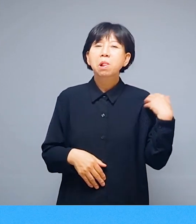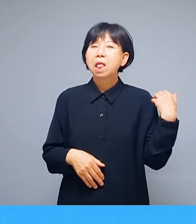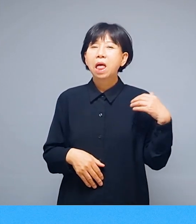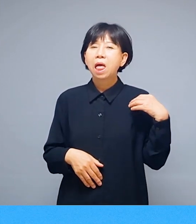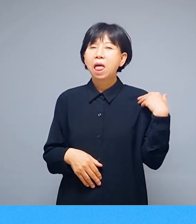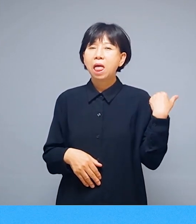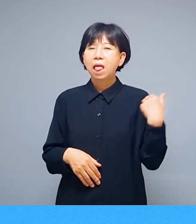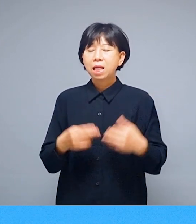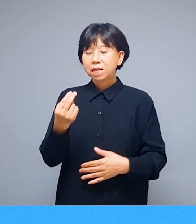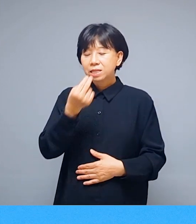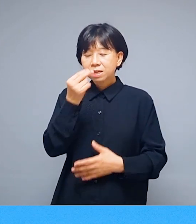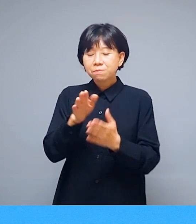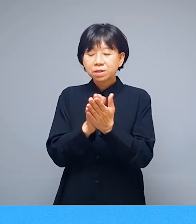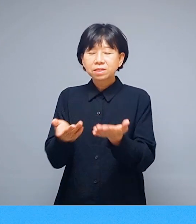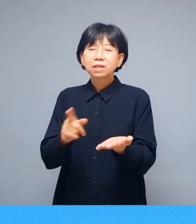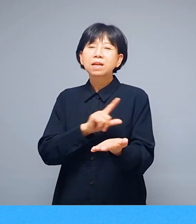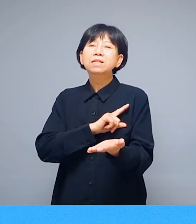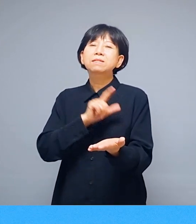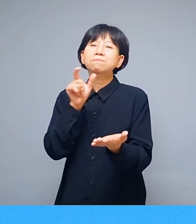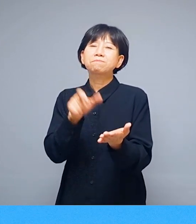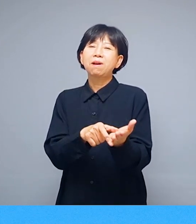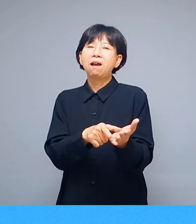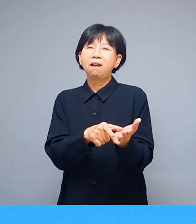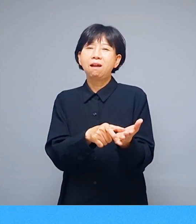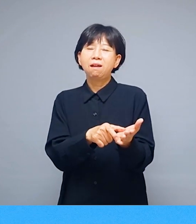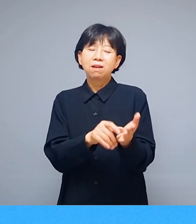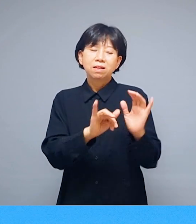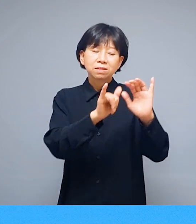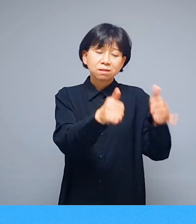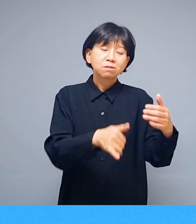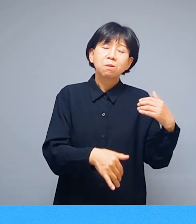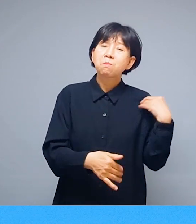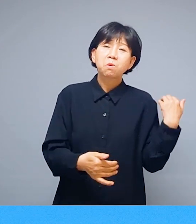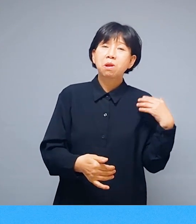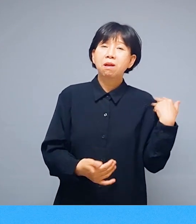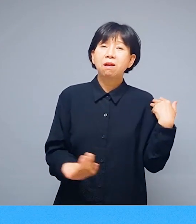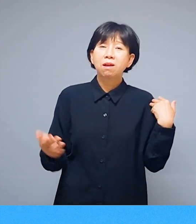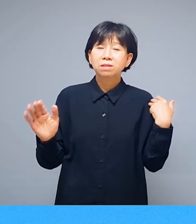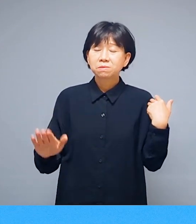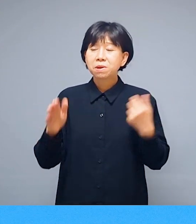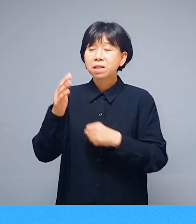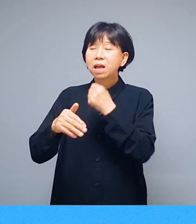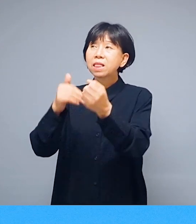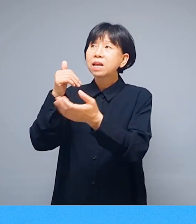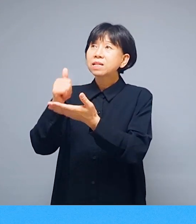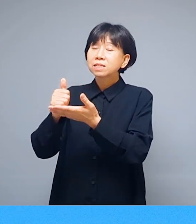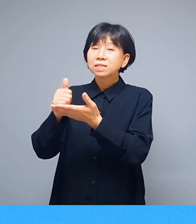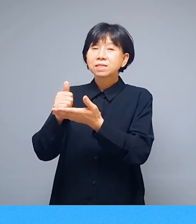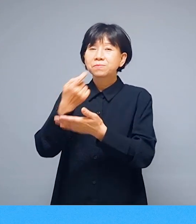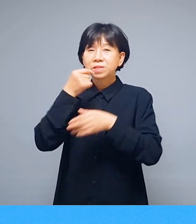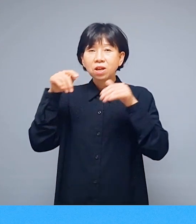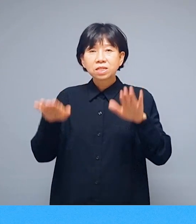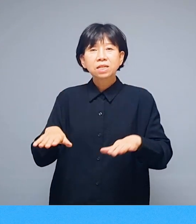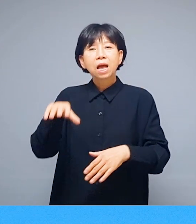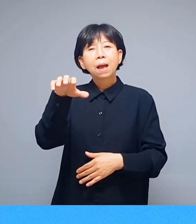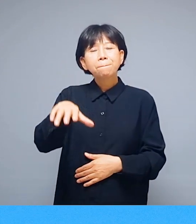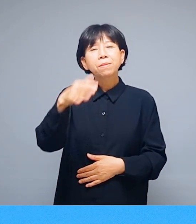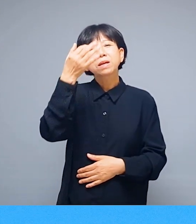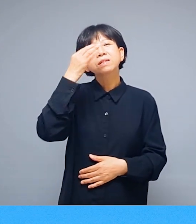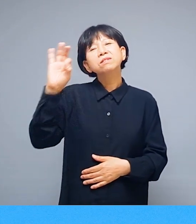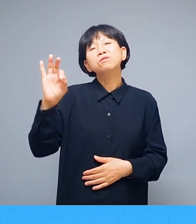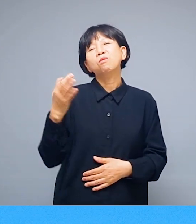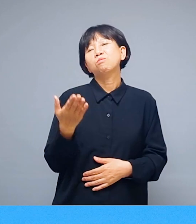그러나 생명책에는 기록되는 거예요. 세상이 몰라줄 수 있지요. 그러나 하나님과 천사들 앞에서 분명히